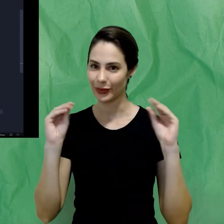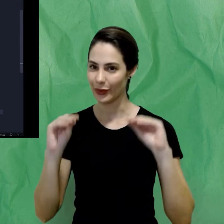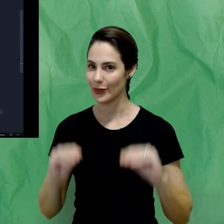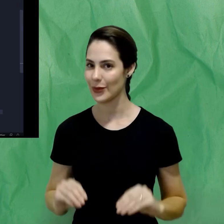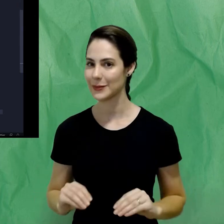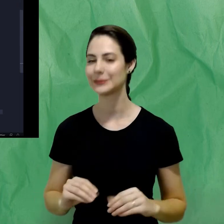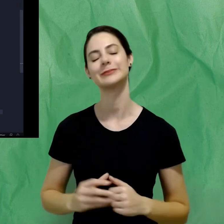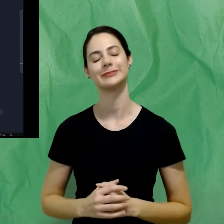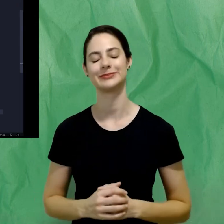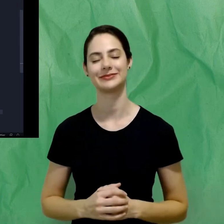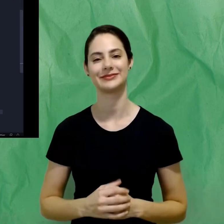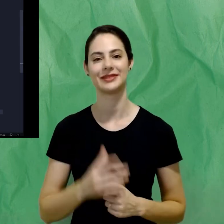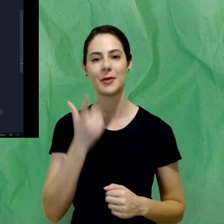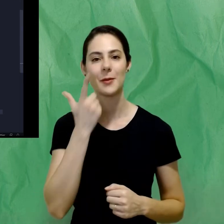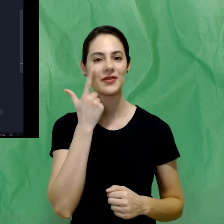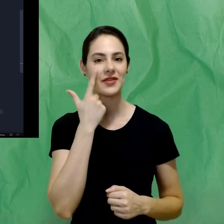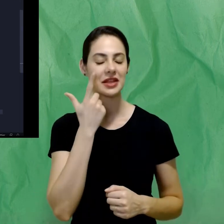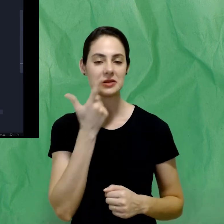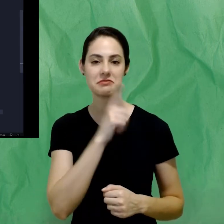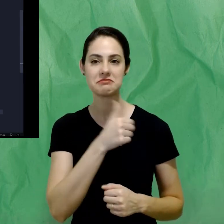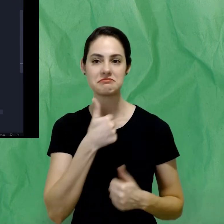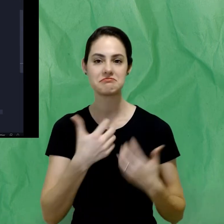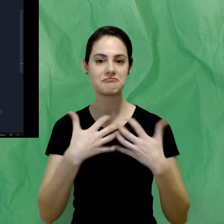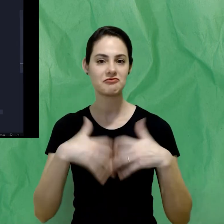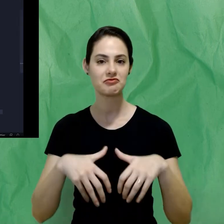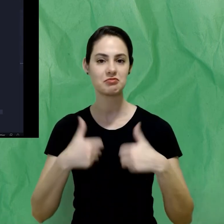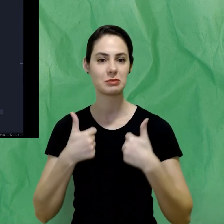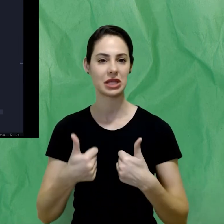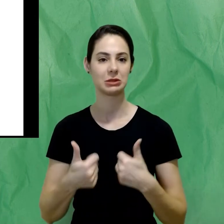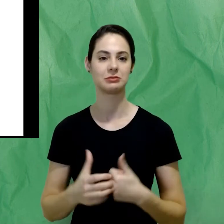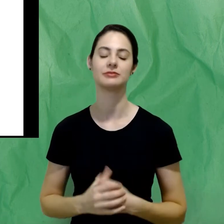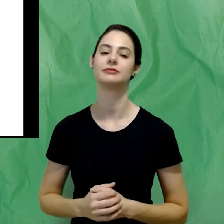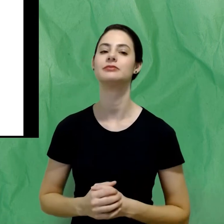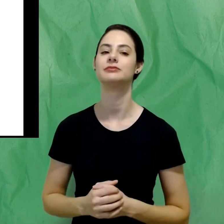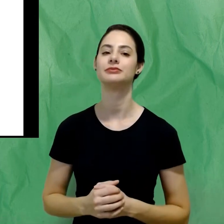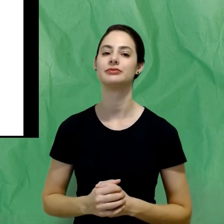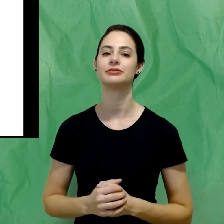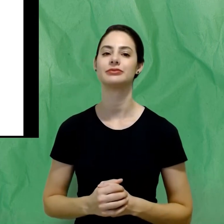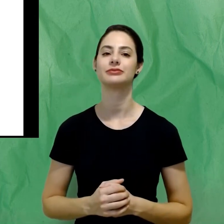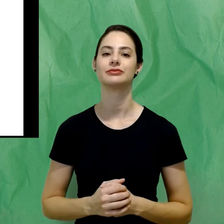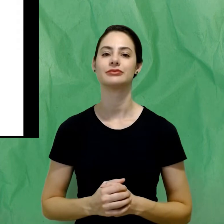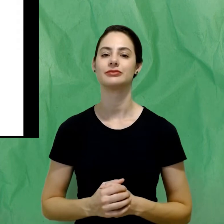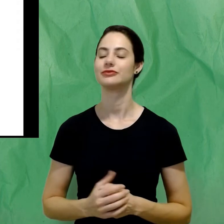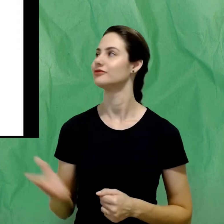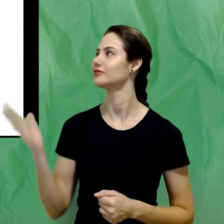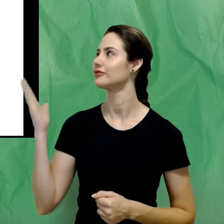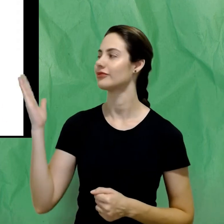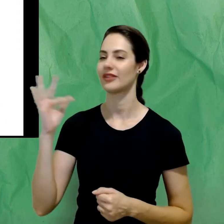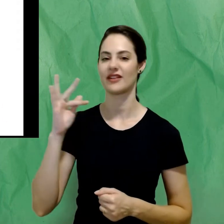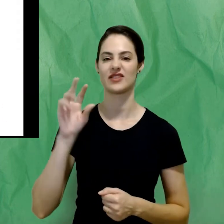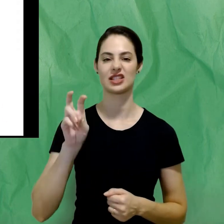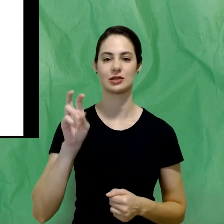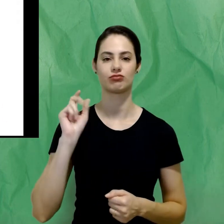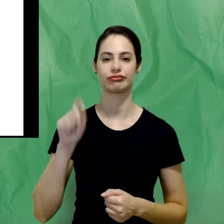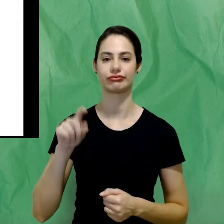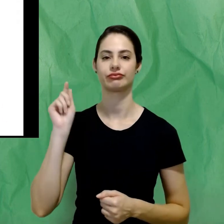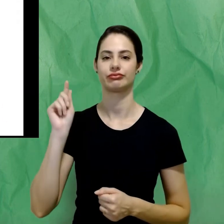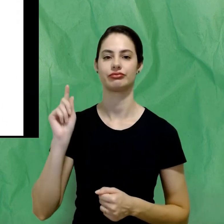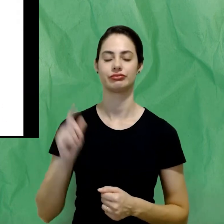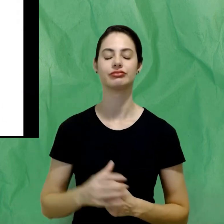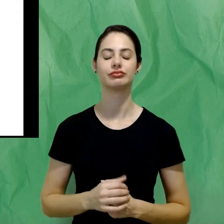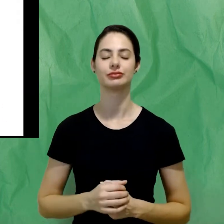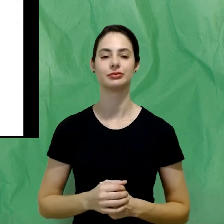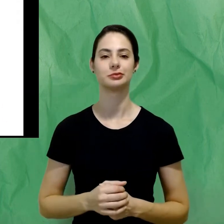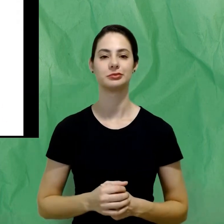acabou de fazer e ver se está funcionando certinho, ó. Vamos lá no navegador, apertar o F5 aqui para poder atualizar a